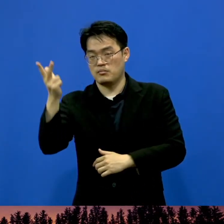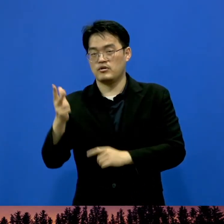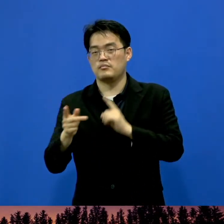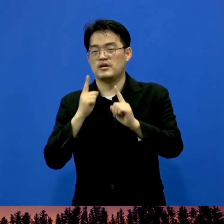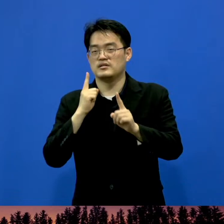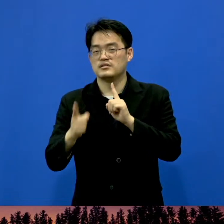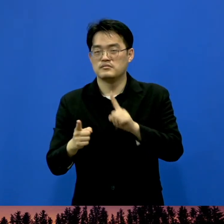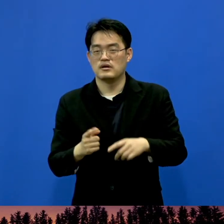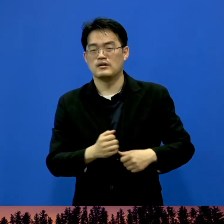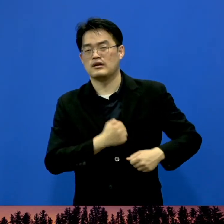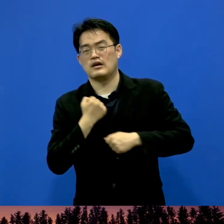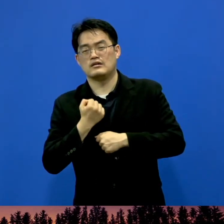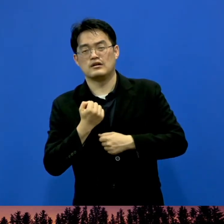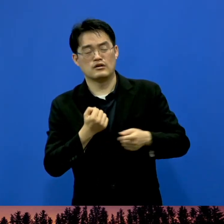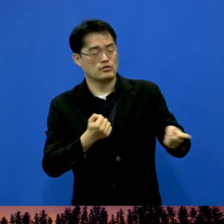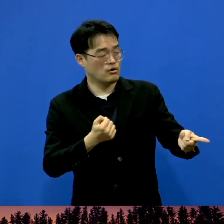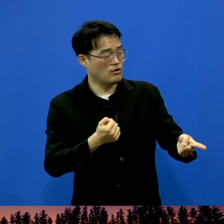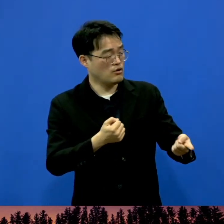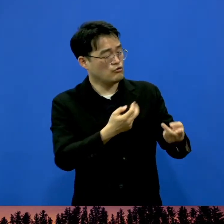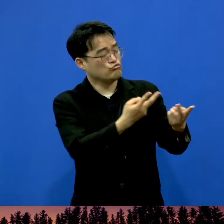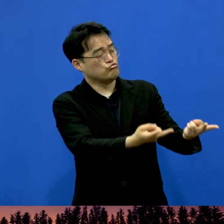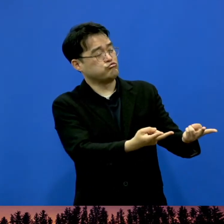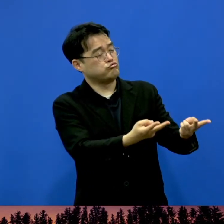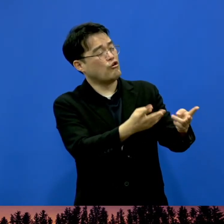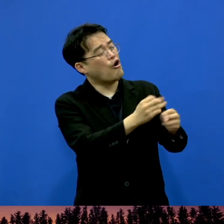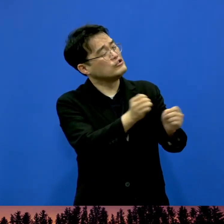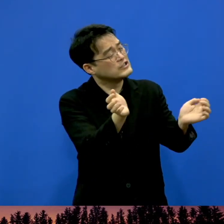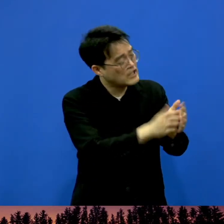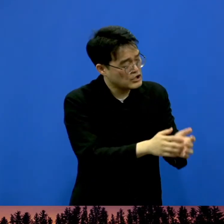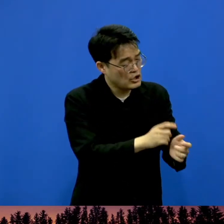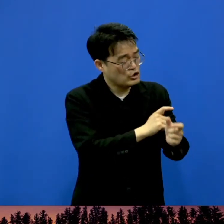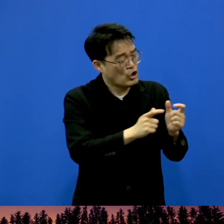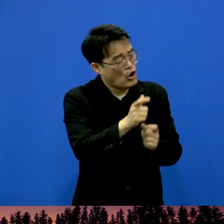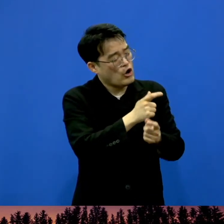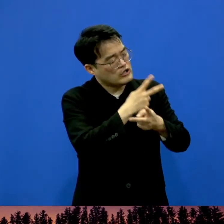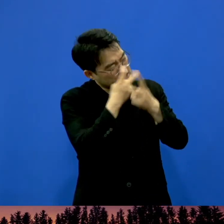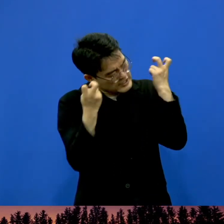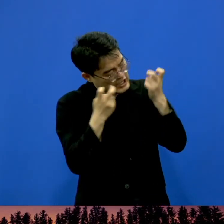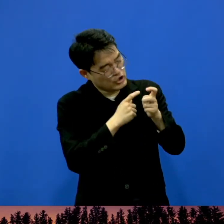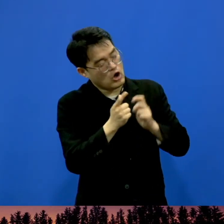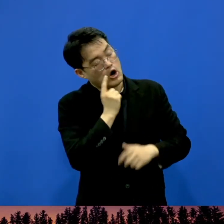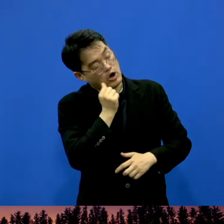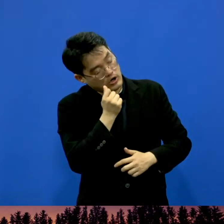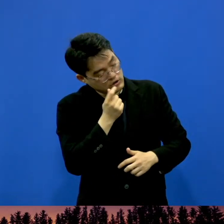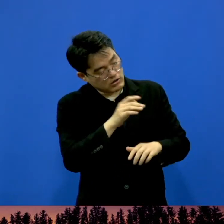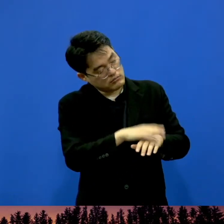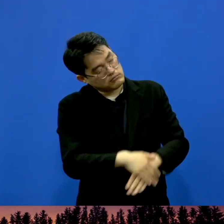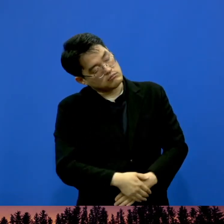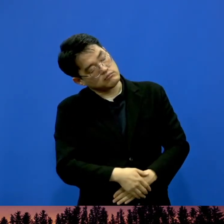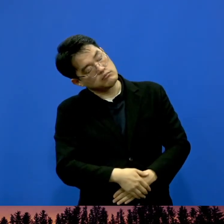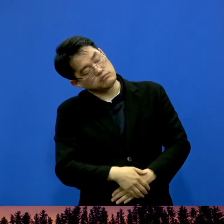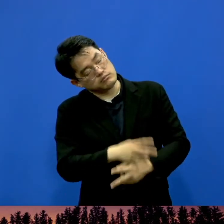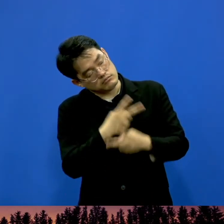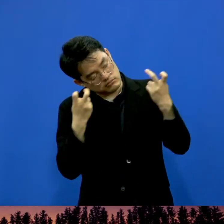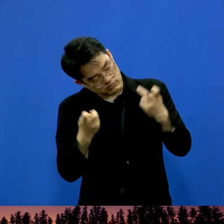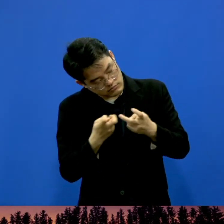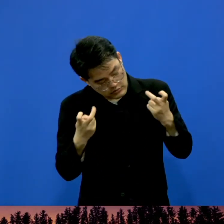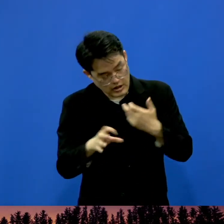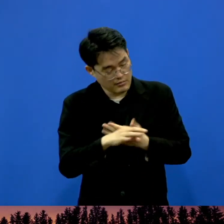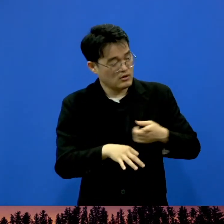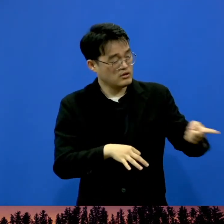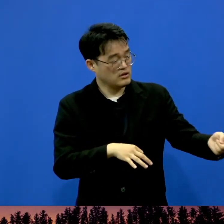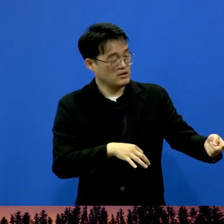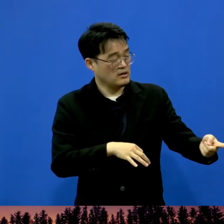때까지 누워있겠느냐 내가 어느 때에 잠이 깨어 일어나겠느냐 좀 더 자자 좀 더 졸자 손을 모고 좀 더 누워있자 하면 내